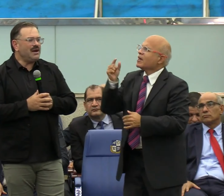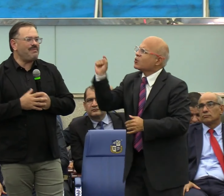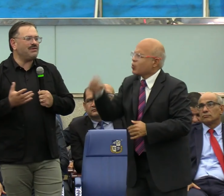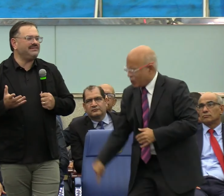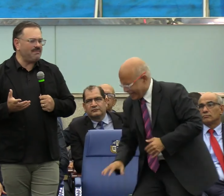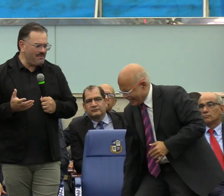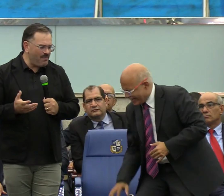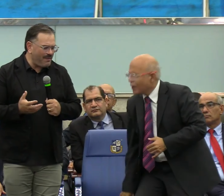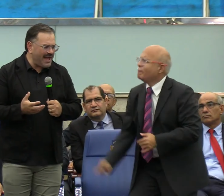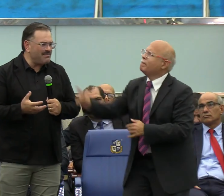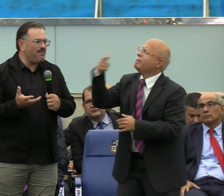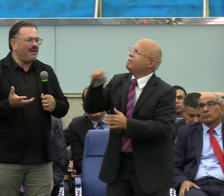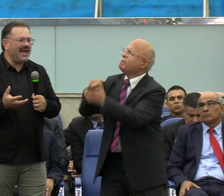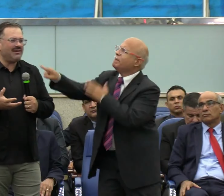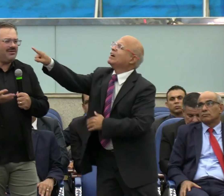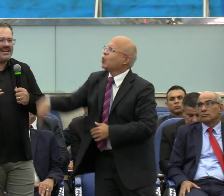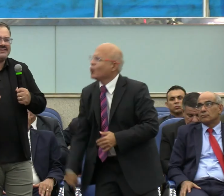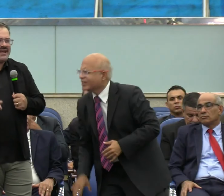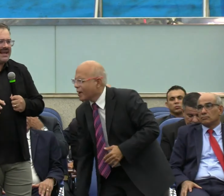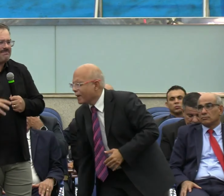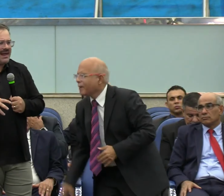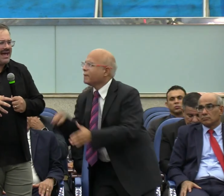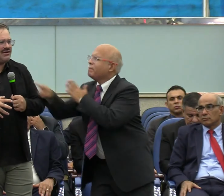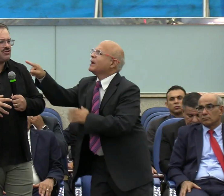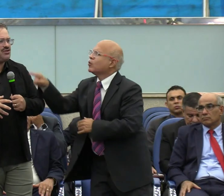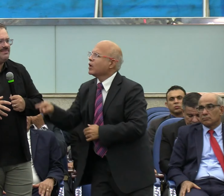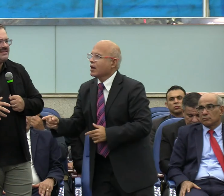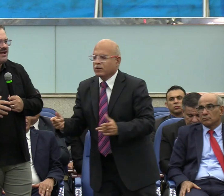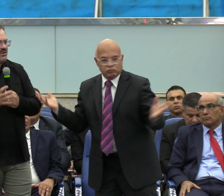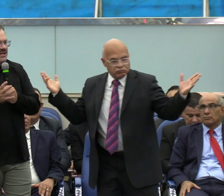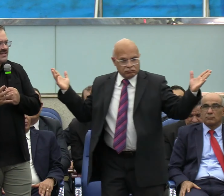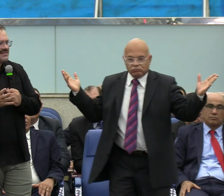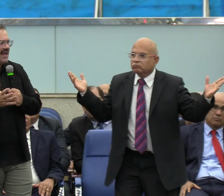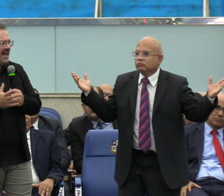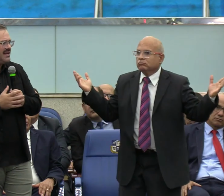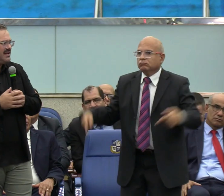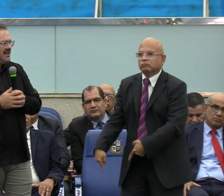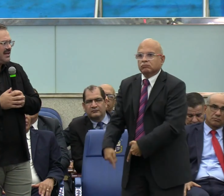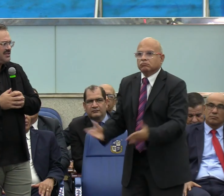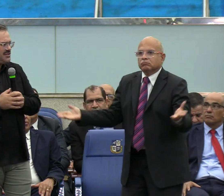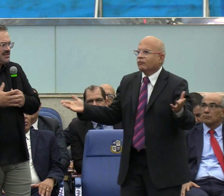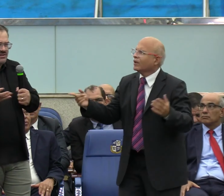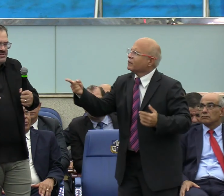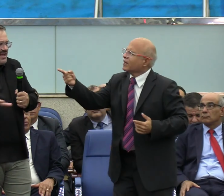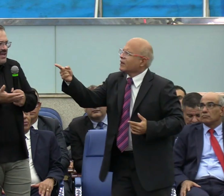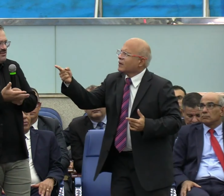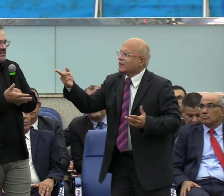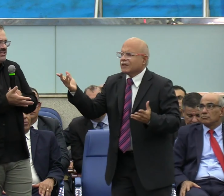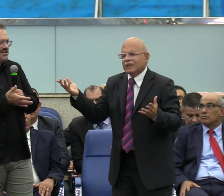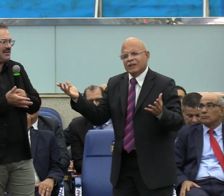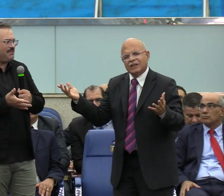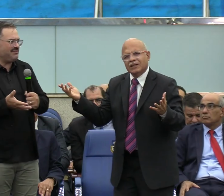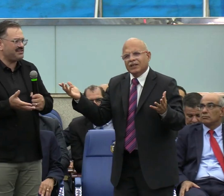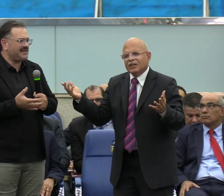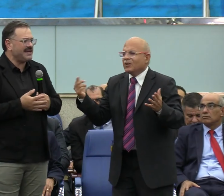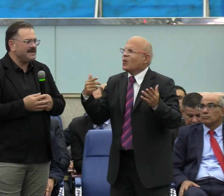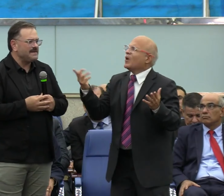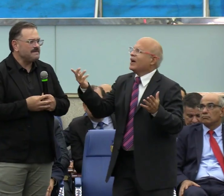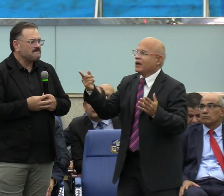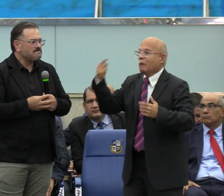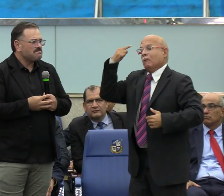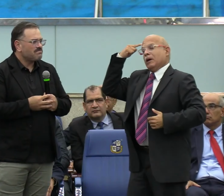E eu perguntei para o meu pai, onde é que está aquela palavra que o Senhor me deu? Onde é que está? Ele disse, não sei, eu tinha deixado para